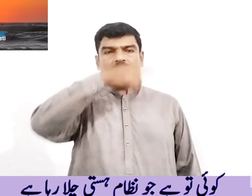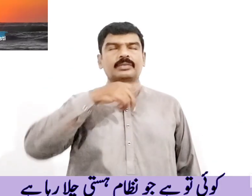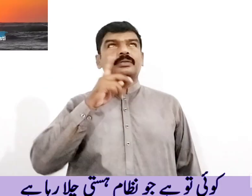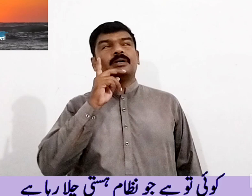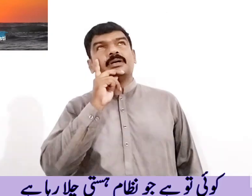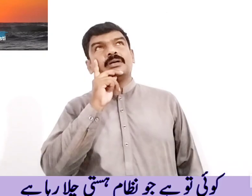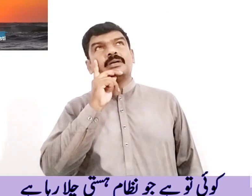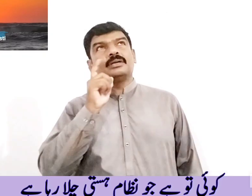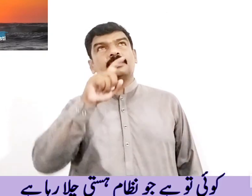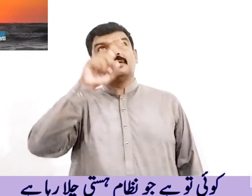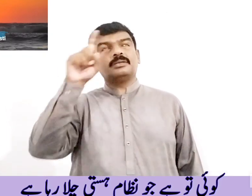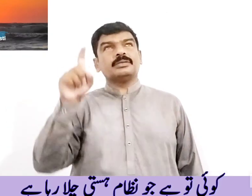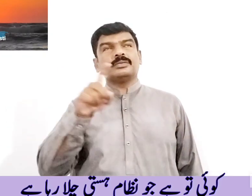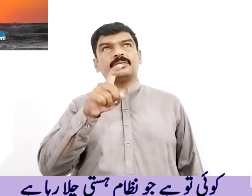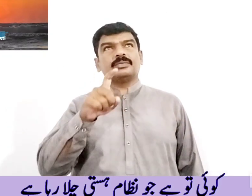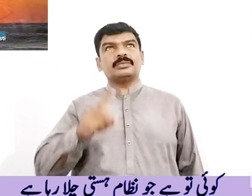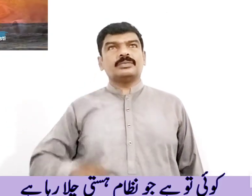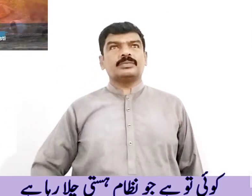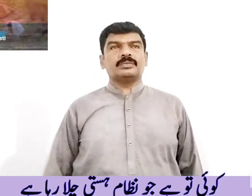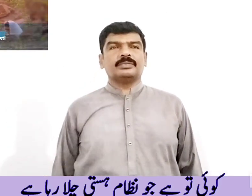कोई तो है जो